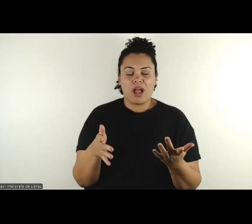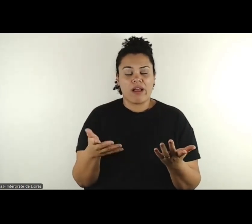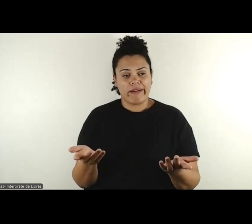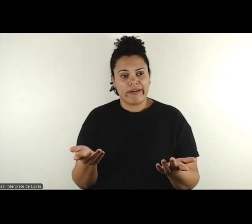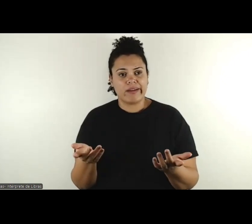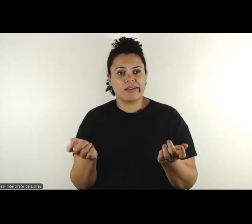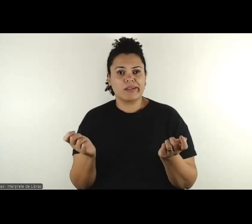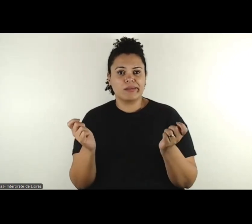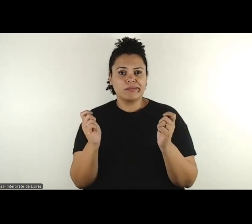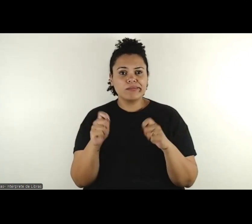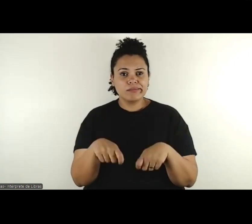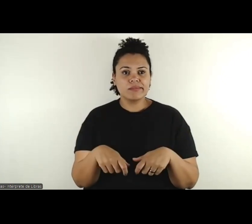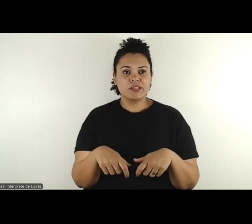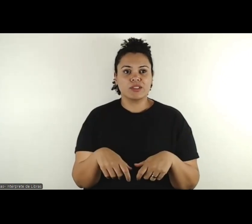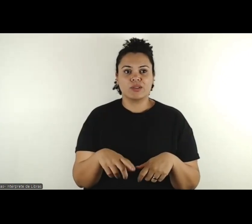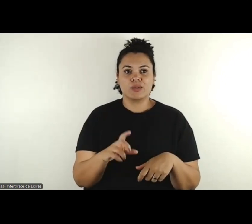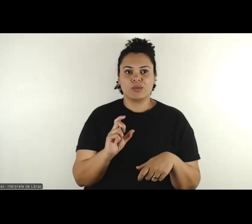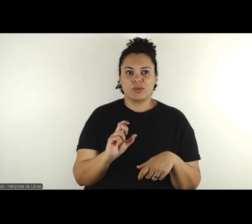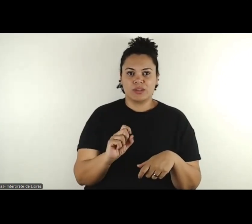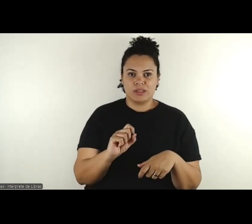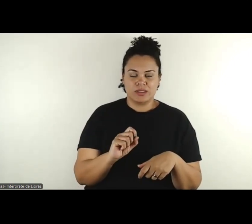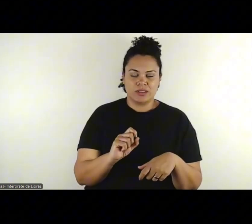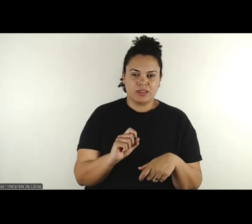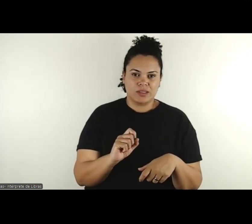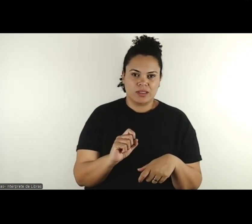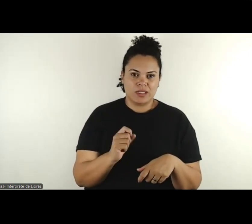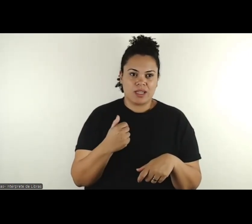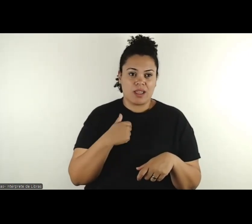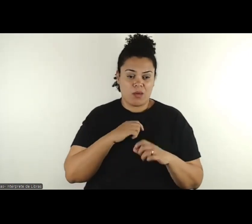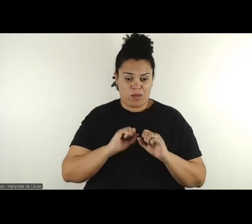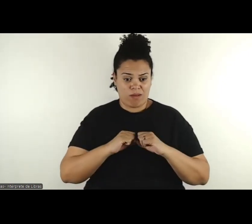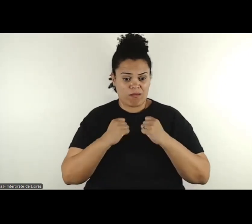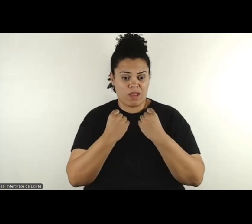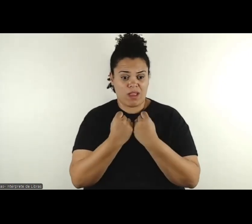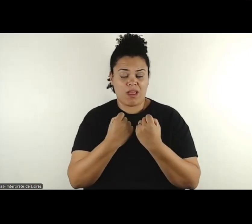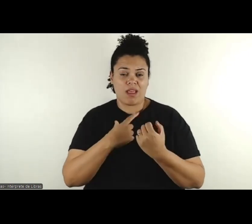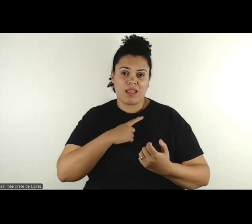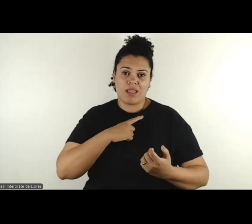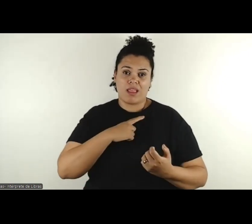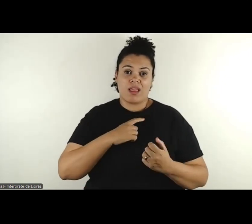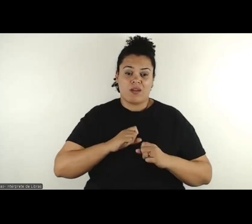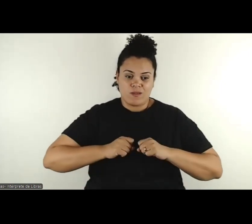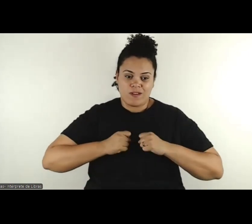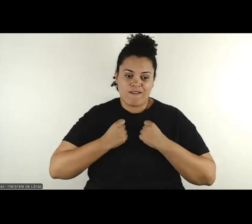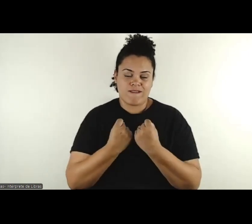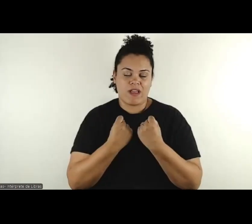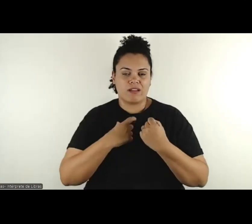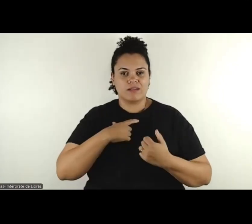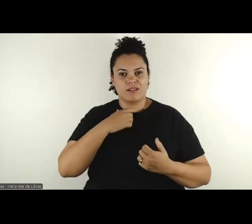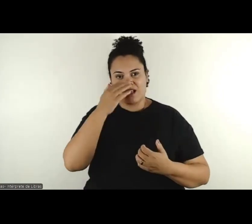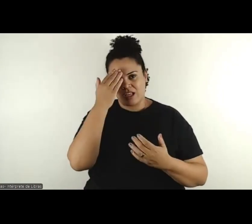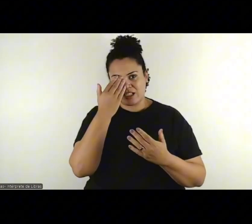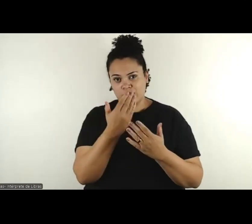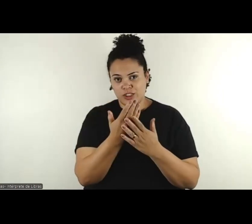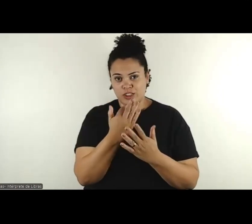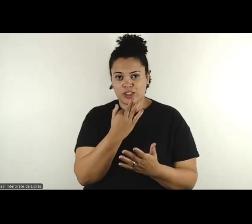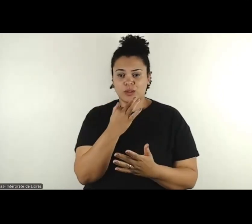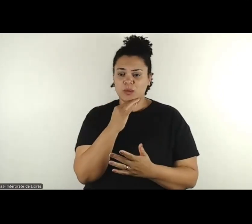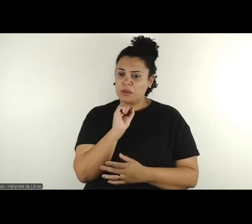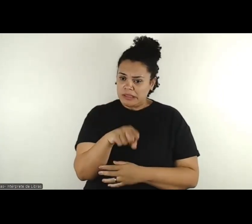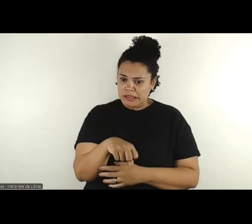possível. Então, o que eu estava dizendo, eu defendo e acredito, né, que tem uma luz no fim do túnel, primeiro porque a gente,